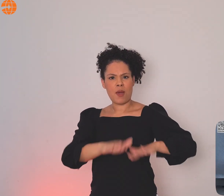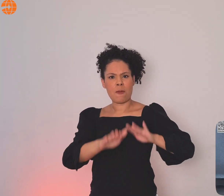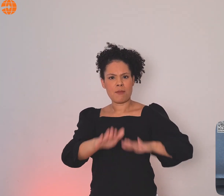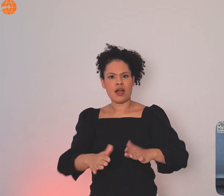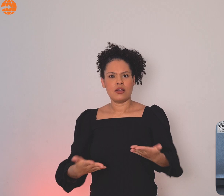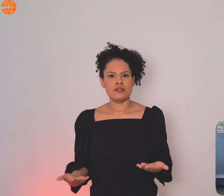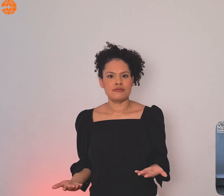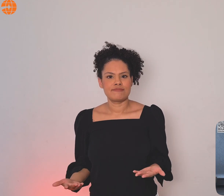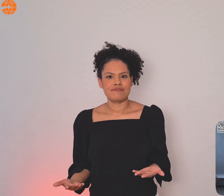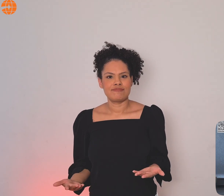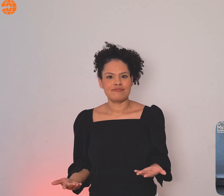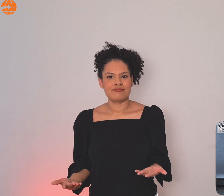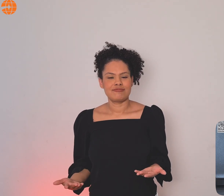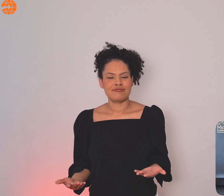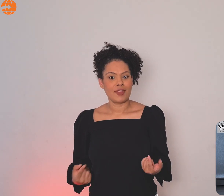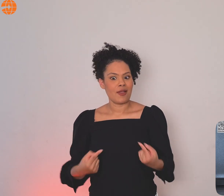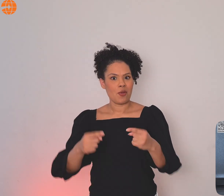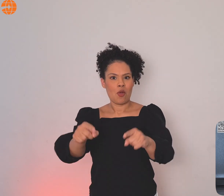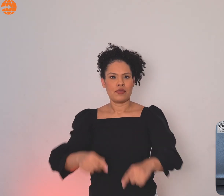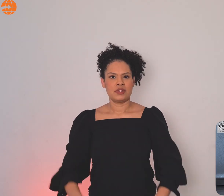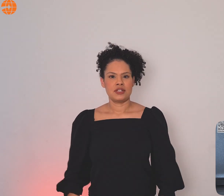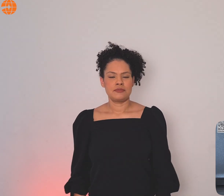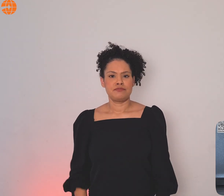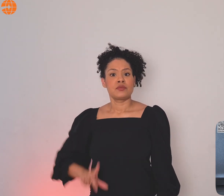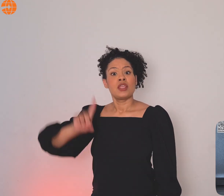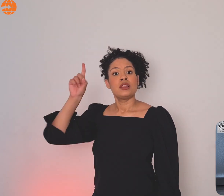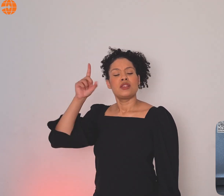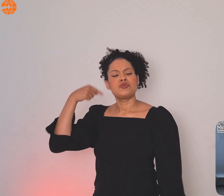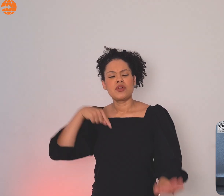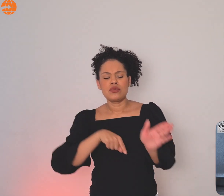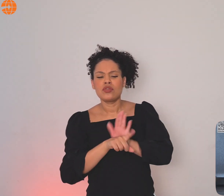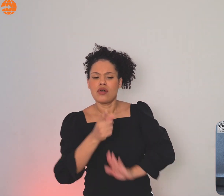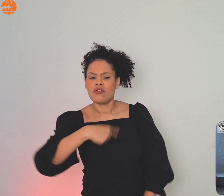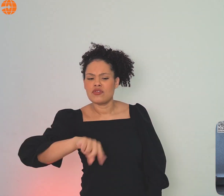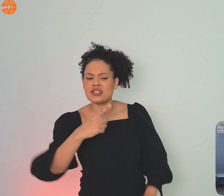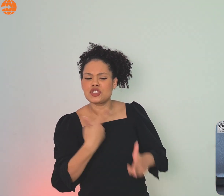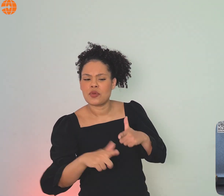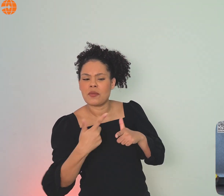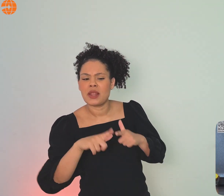eles? Vocês estão com problema? Estamos, avancem.